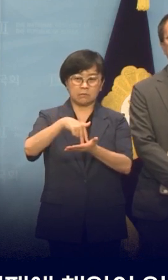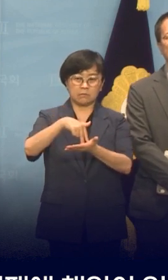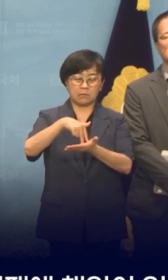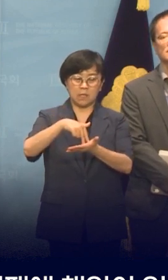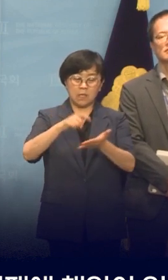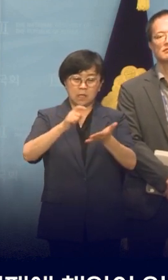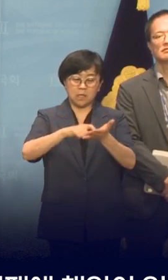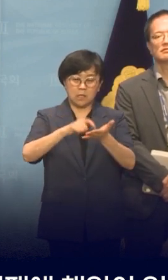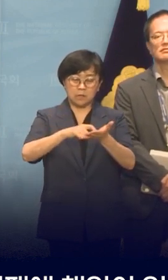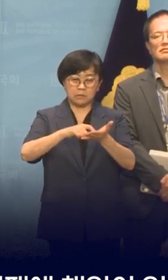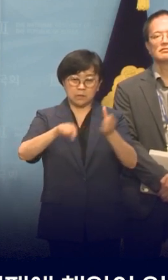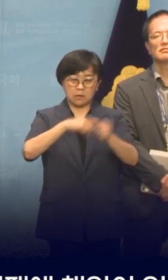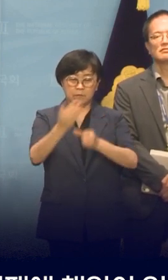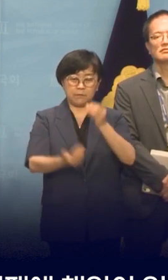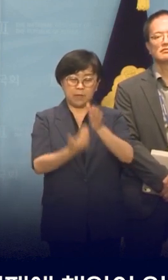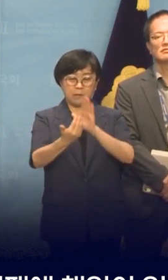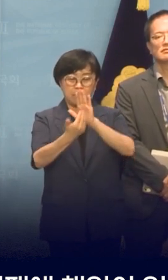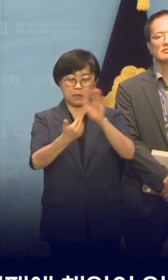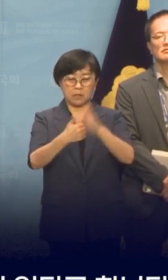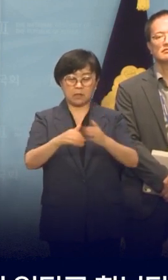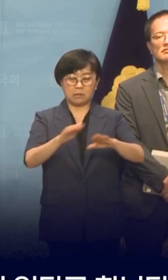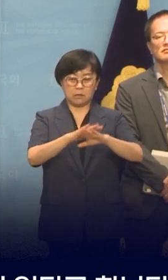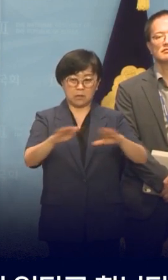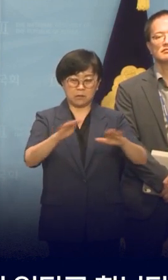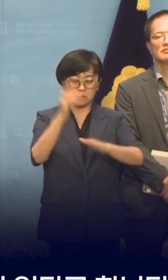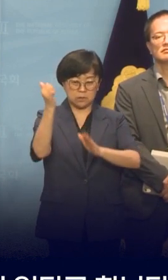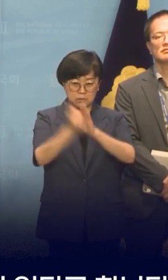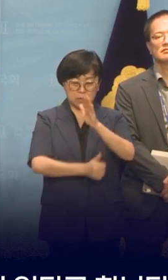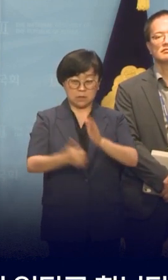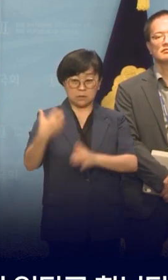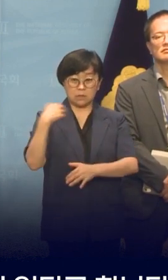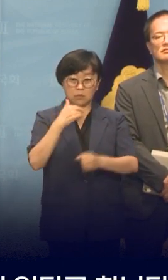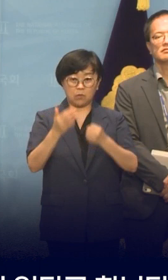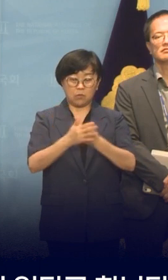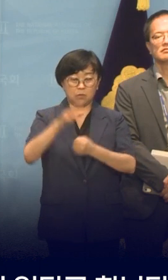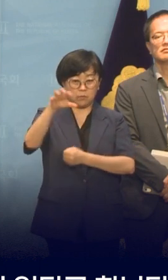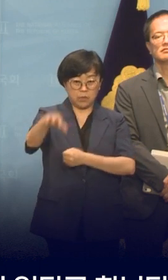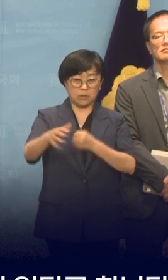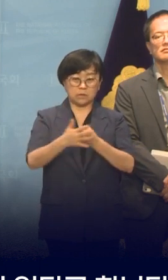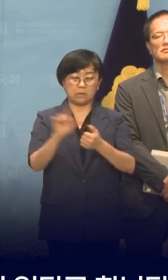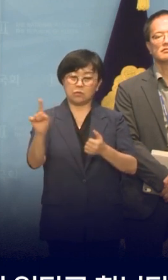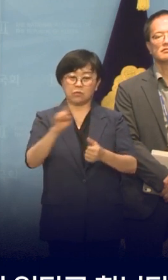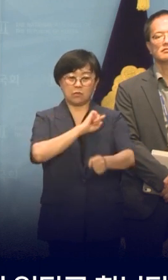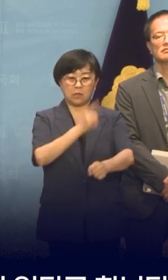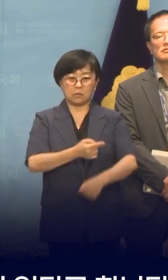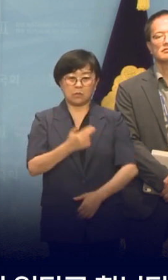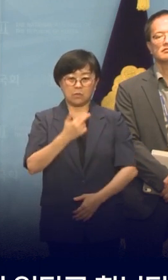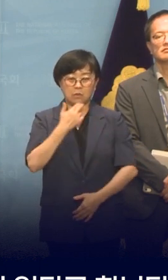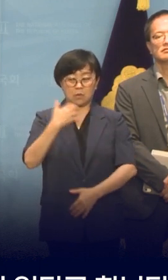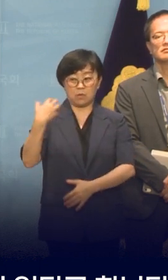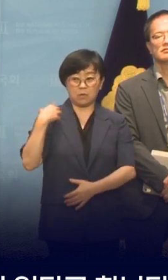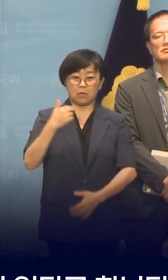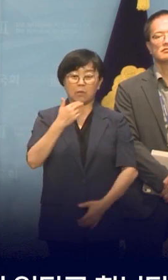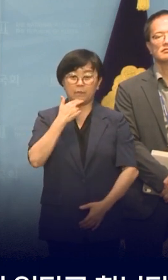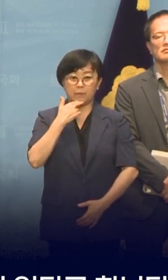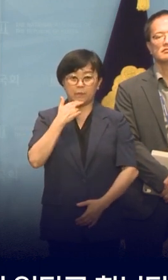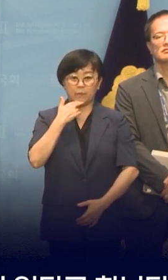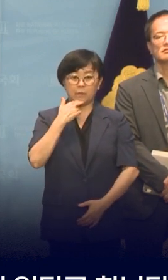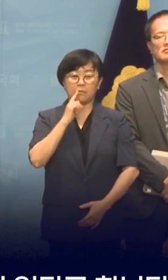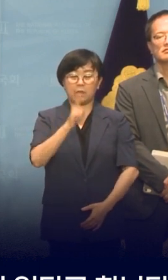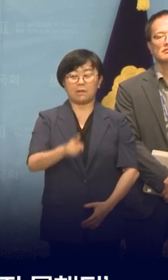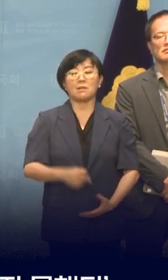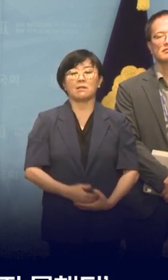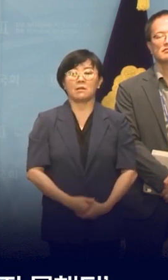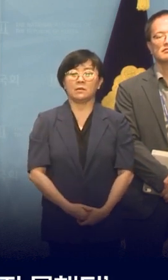상민 재난 예방과 대응 실패의 책임이 없고 재난 현장에서 아무런 권한과 역할이 없다고